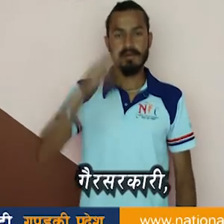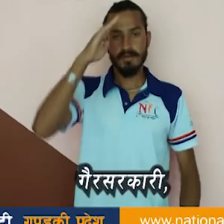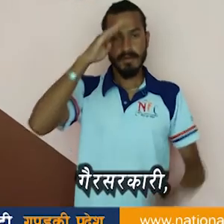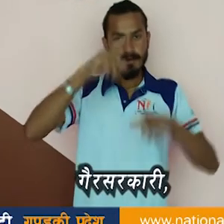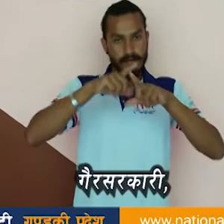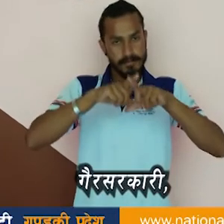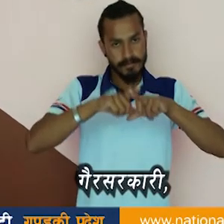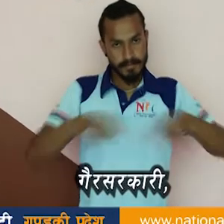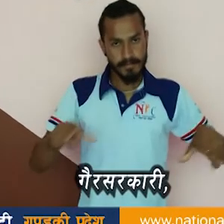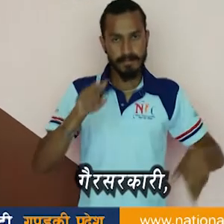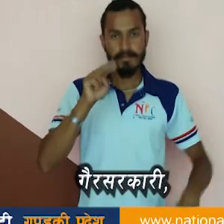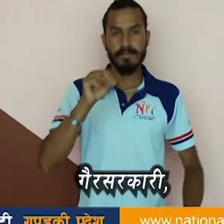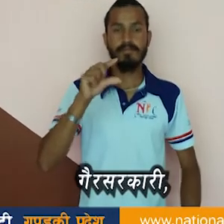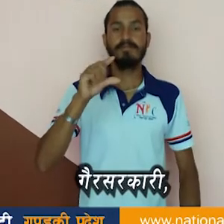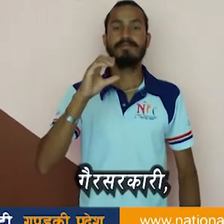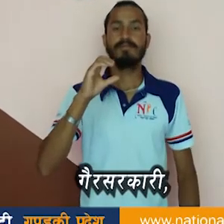यो संस्था गैर सरकारी,